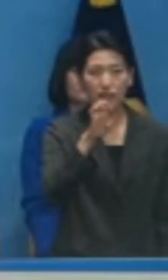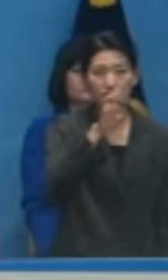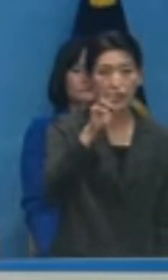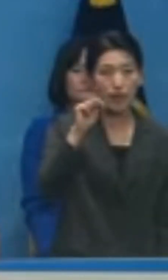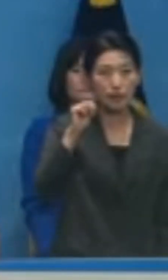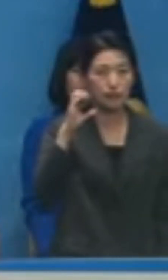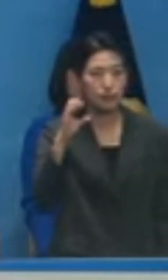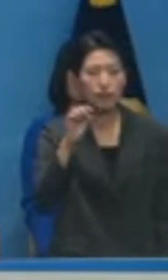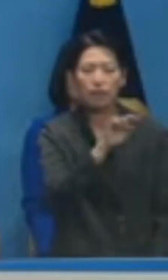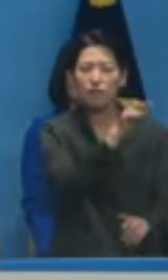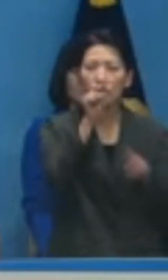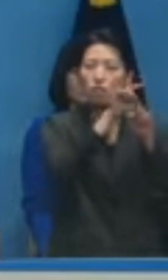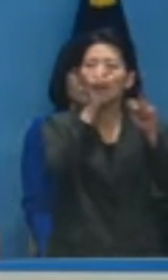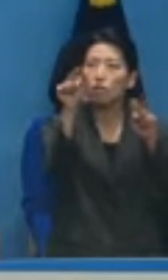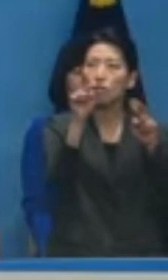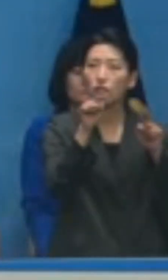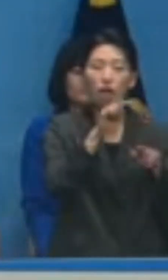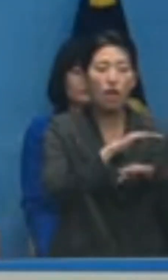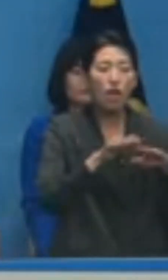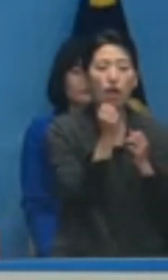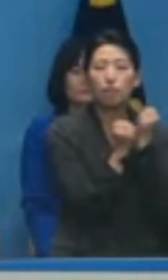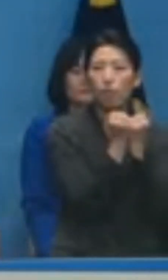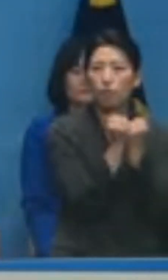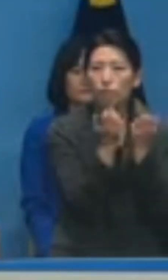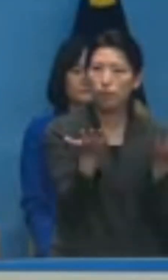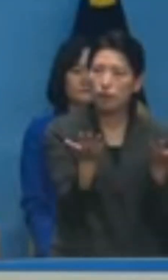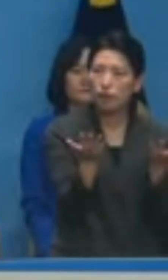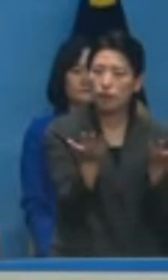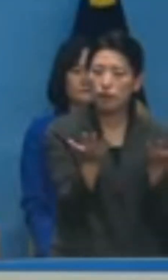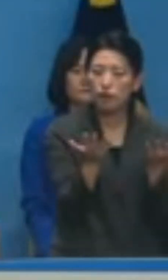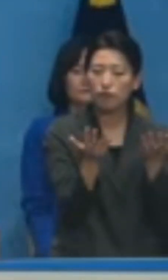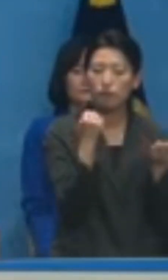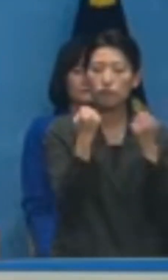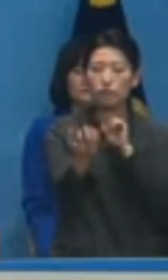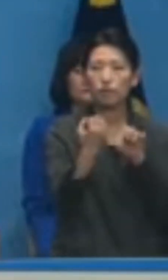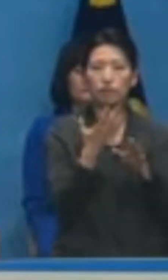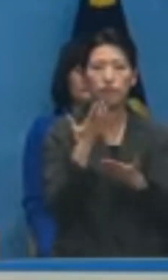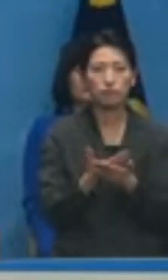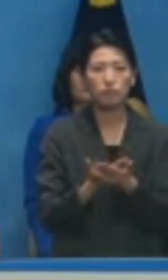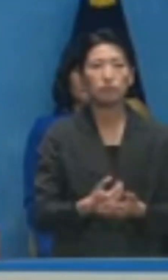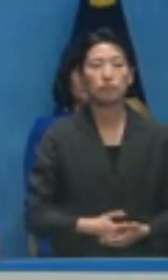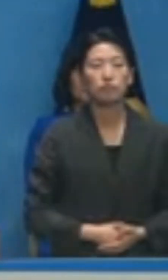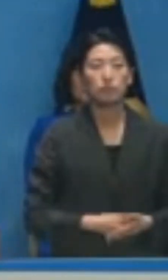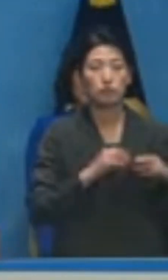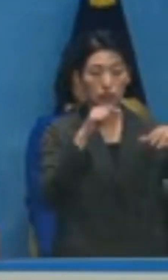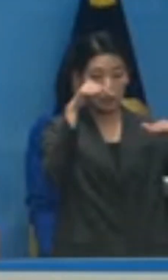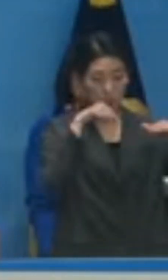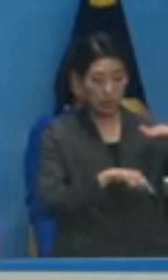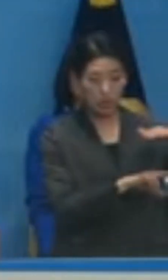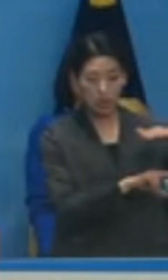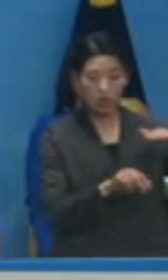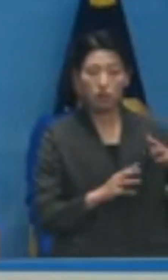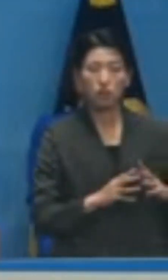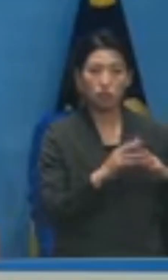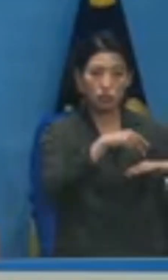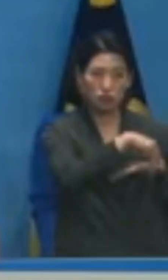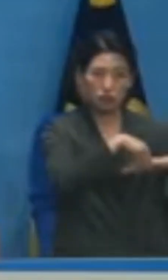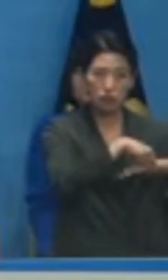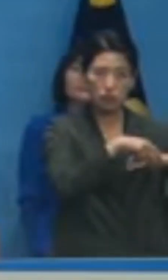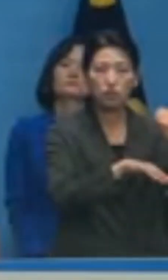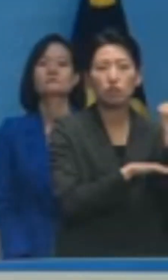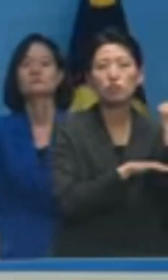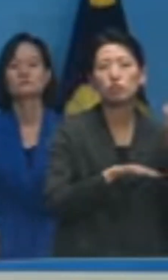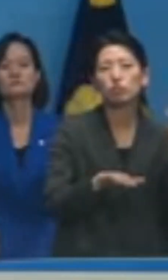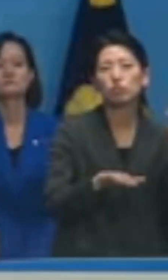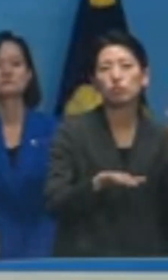많은 의혹들에 대해서도 분명히 답하시기 바랍니다. 지하공사 설계 기준, 입찰 관리 문제와 관리 감독 문제